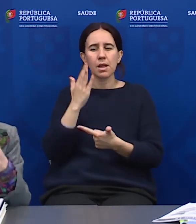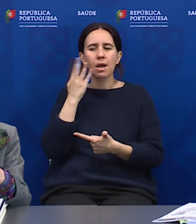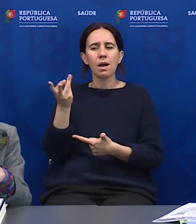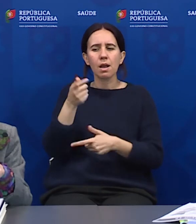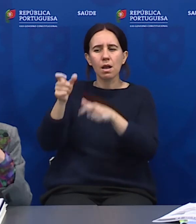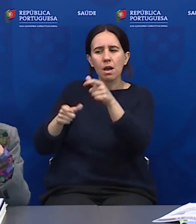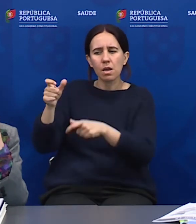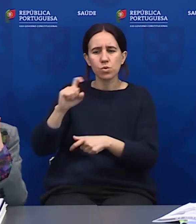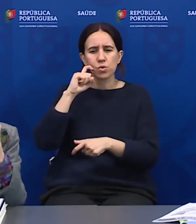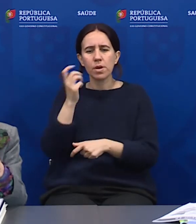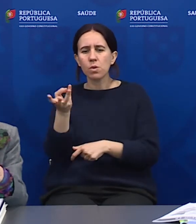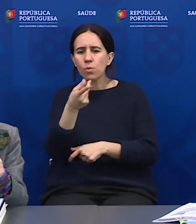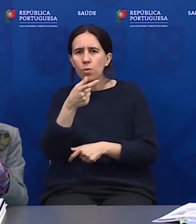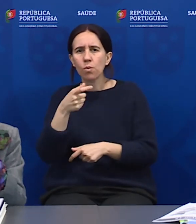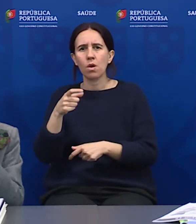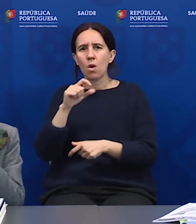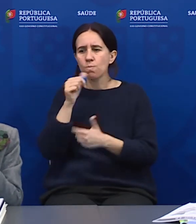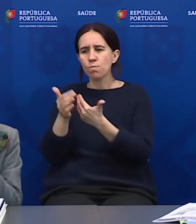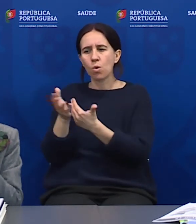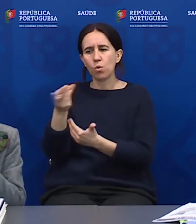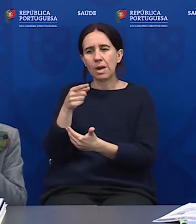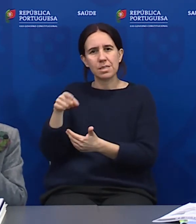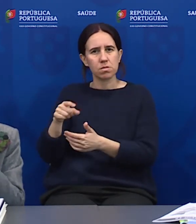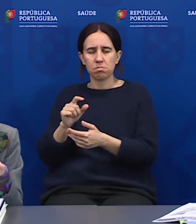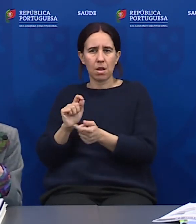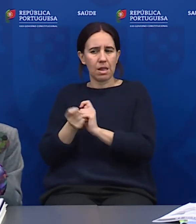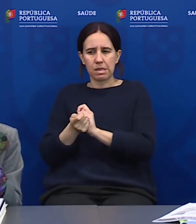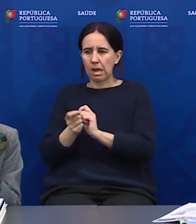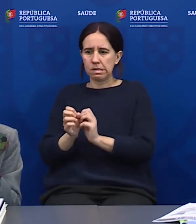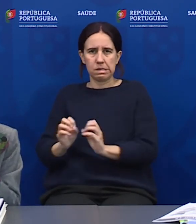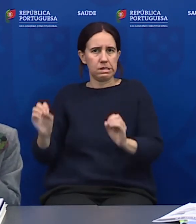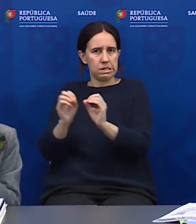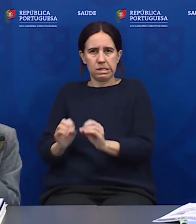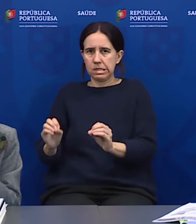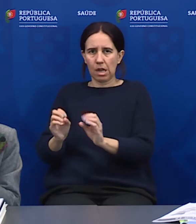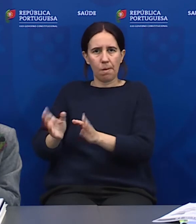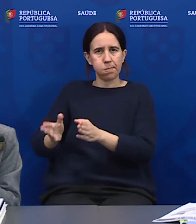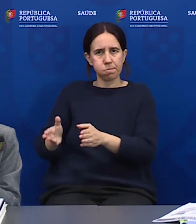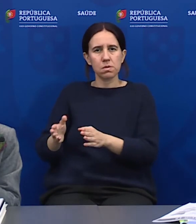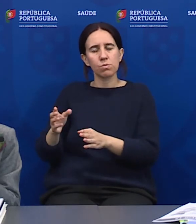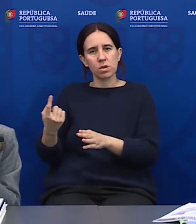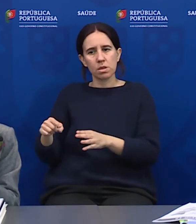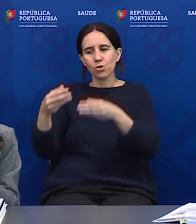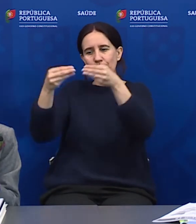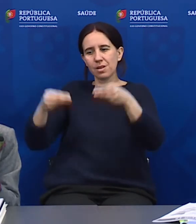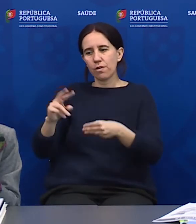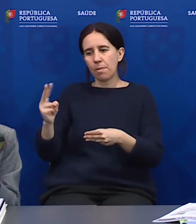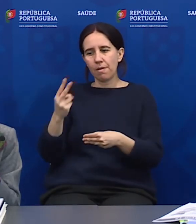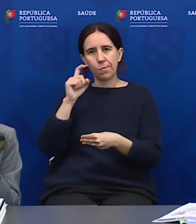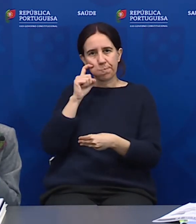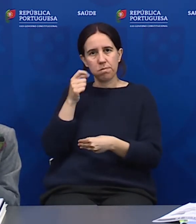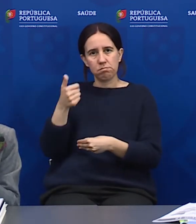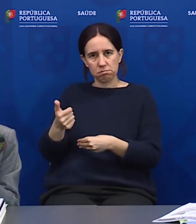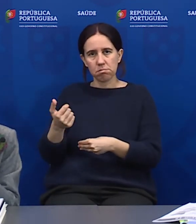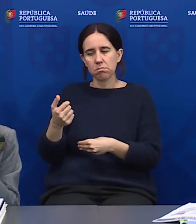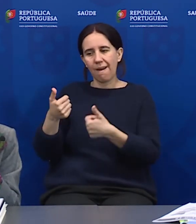casos, número de suspeitos, número de óbitos, não. Aí não vamos alterar rigorosamente nada, porque temos duas plataformas muito consistentes